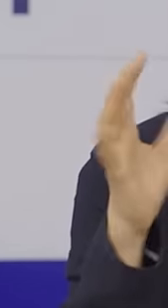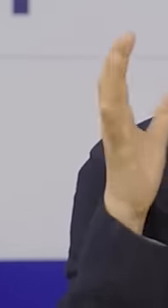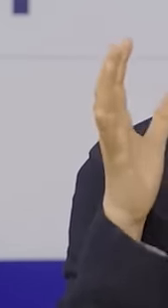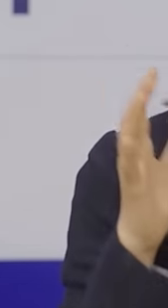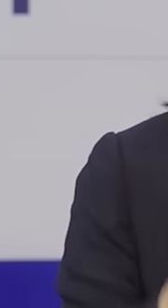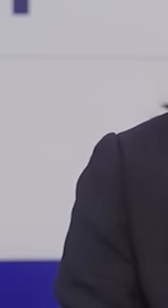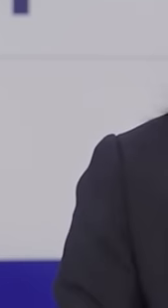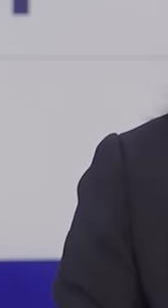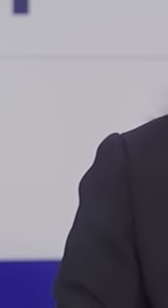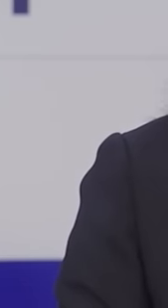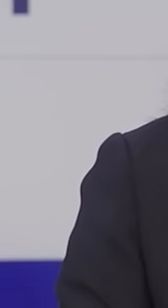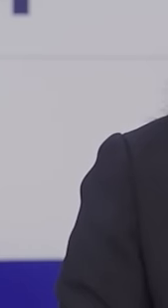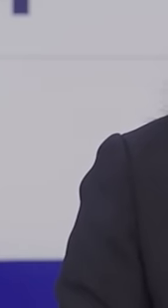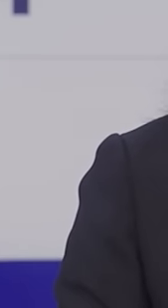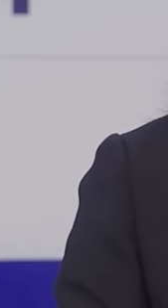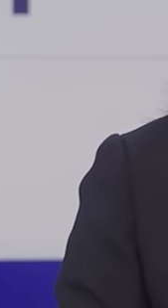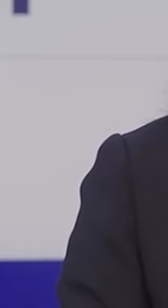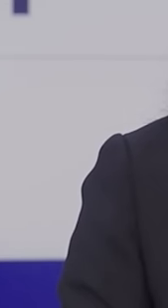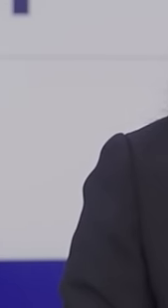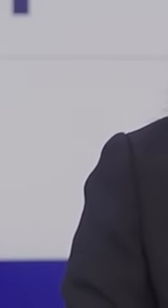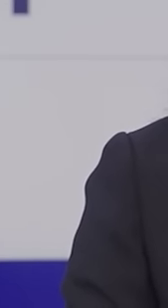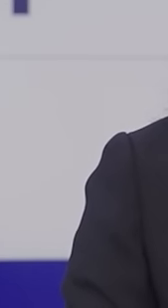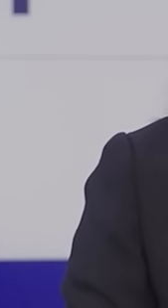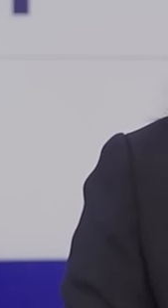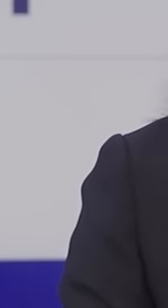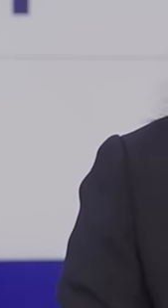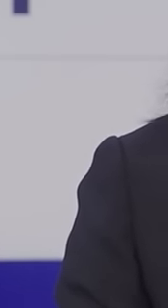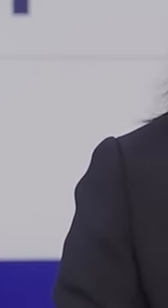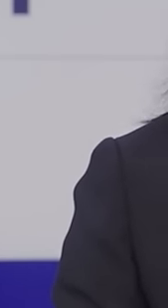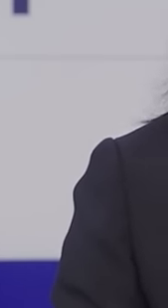자, 네, 또 다른 분 찾아해 주시고요. 거의 다 혹시 끝나가요.